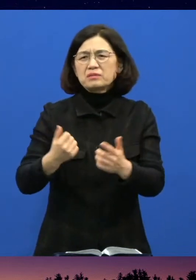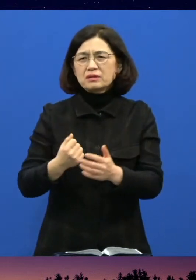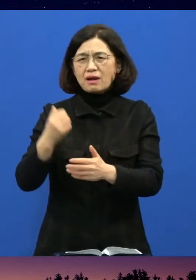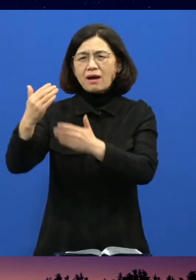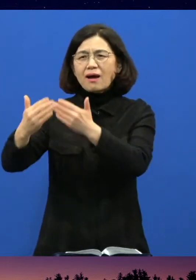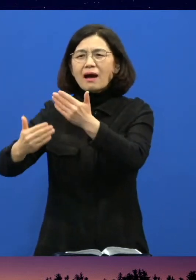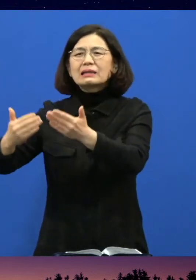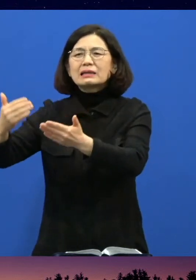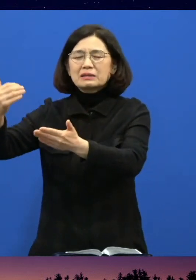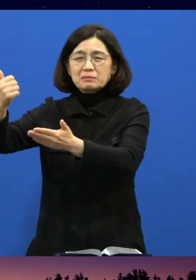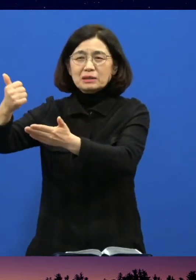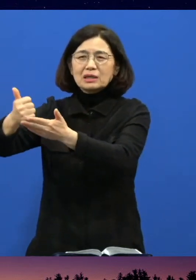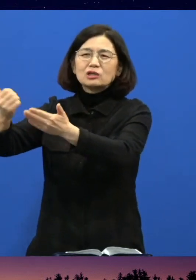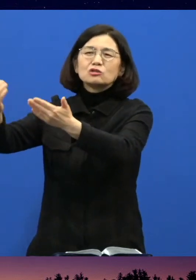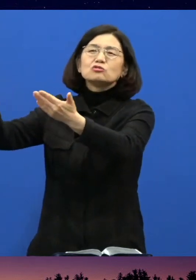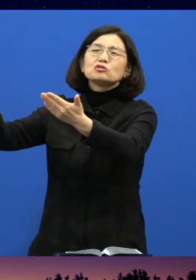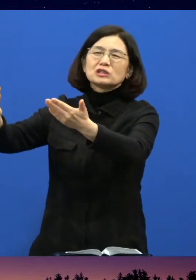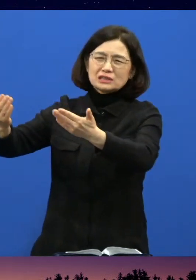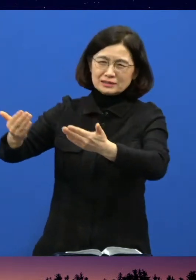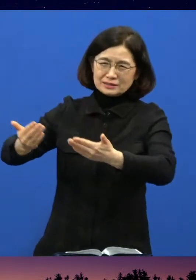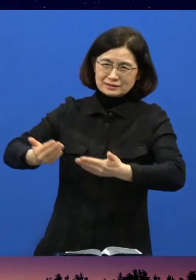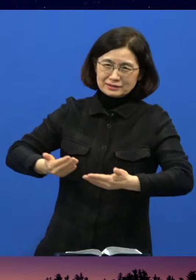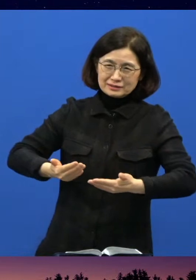하나님이 주시는 거예요.